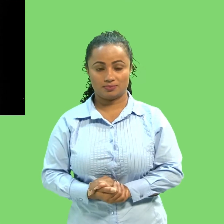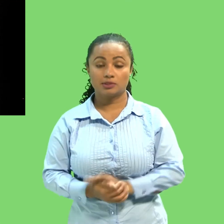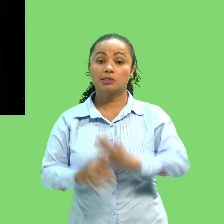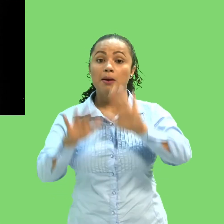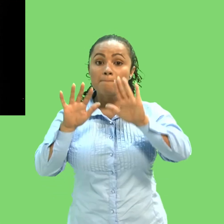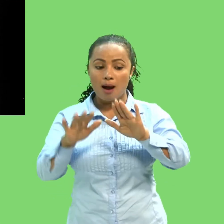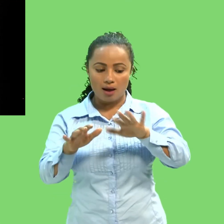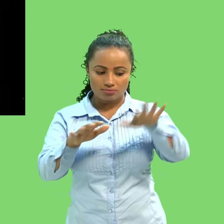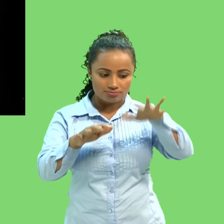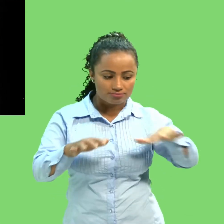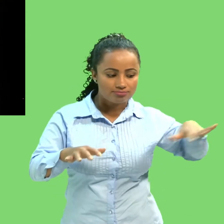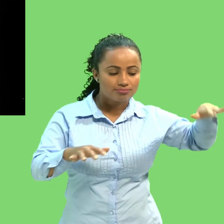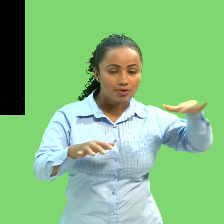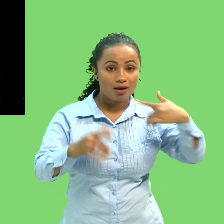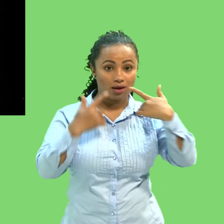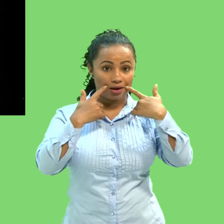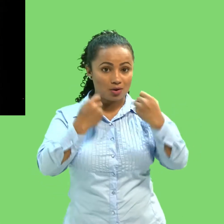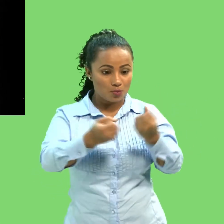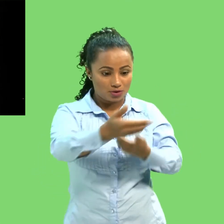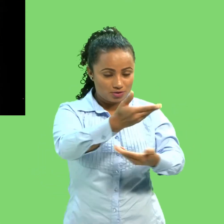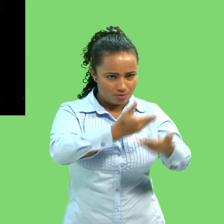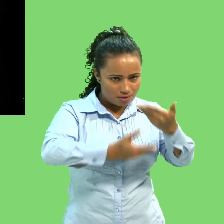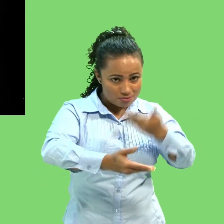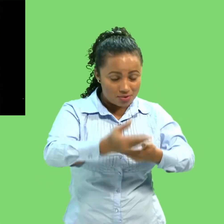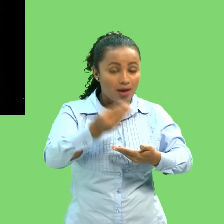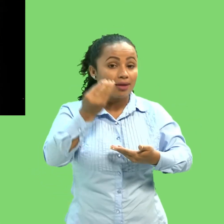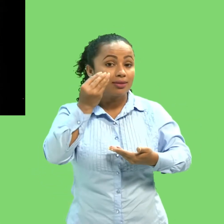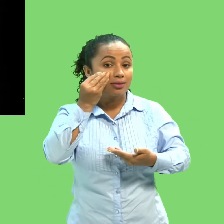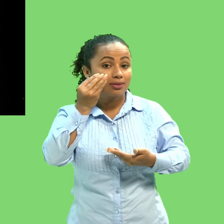E a linguística aplicada, ela vai tentar realmente